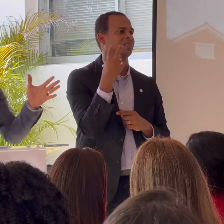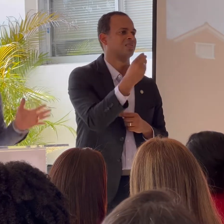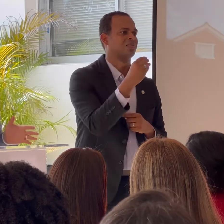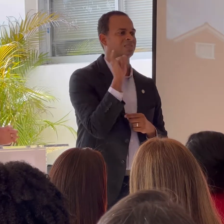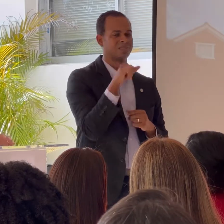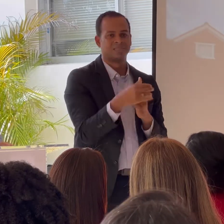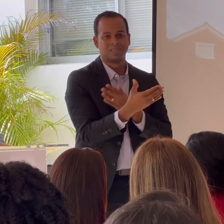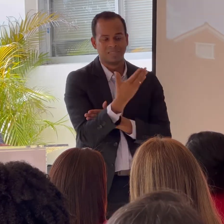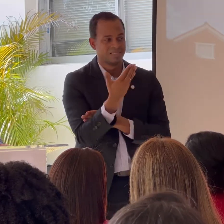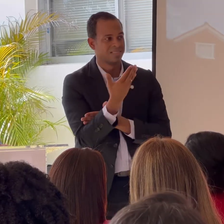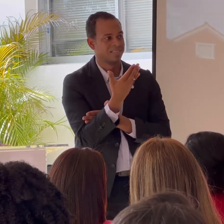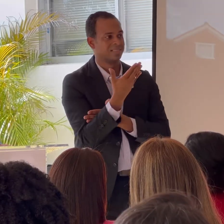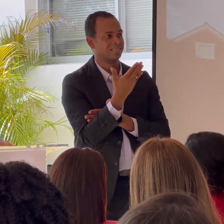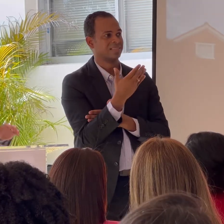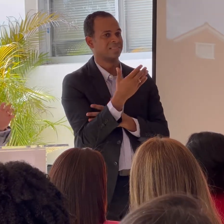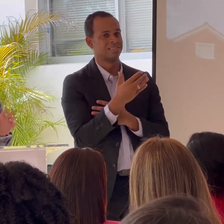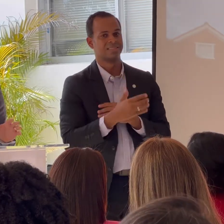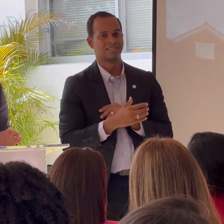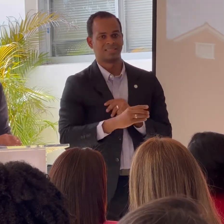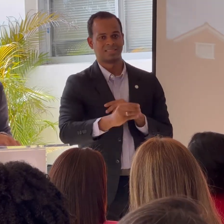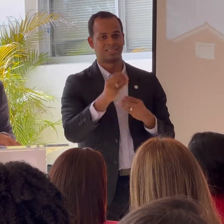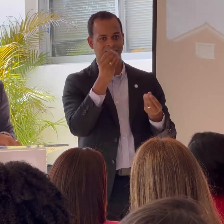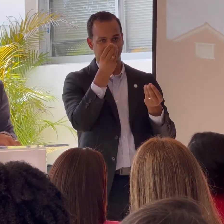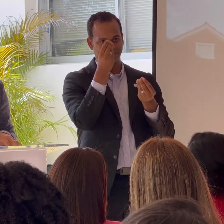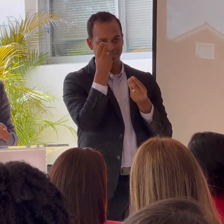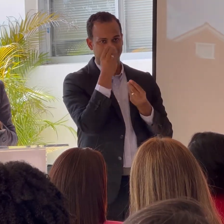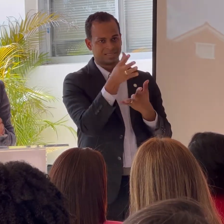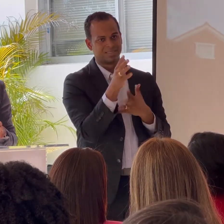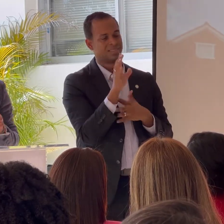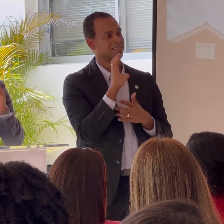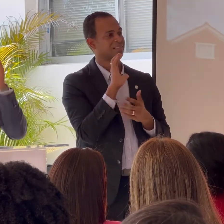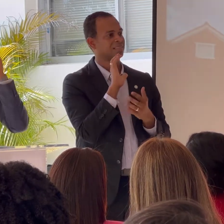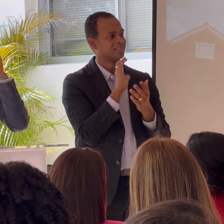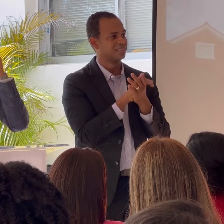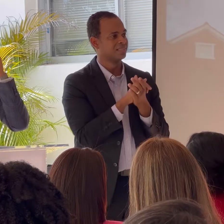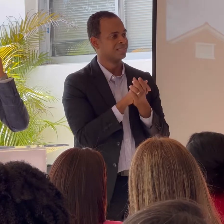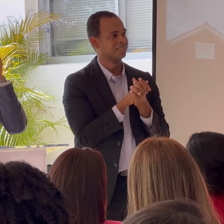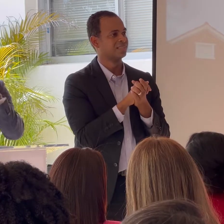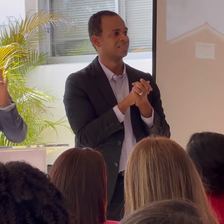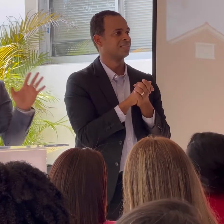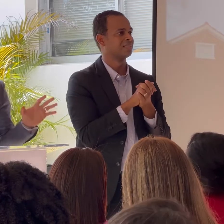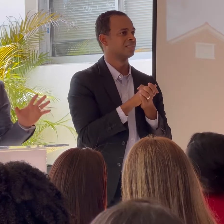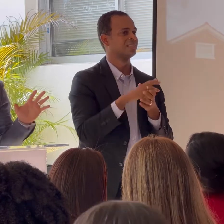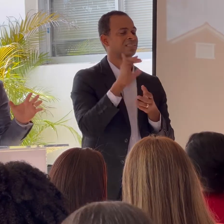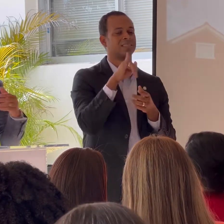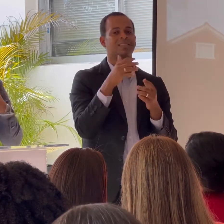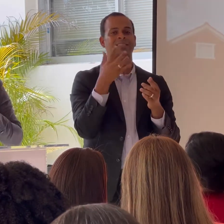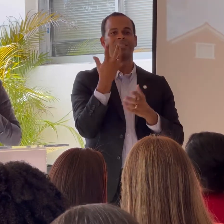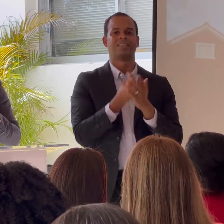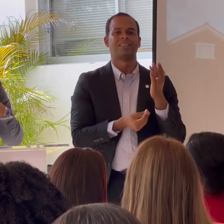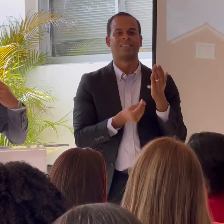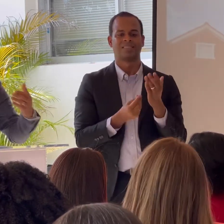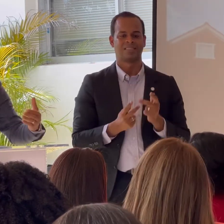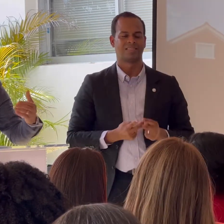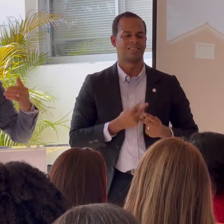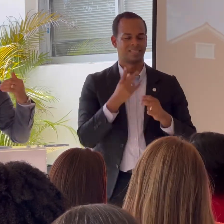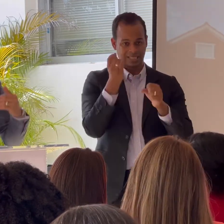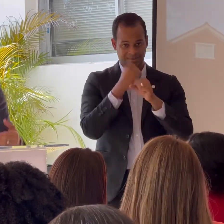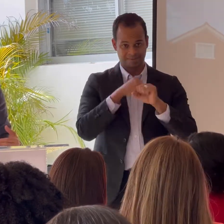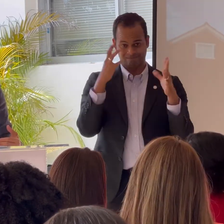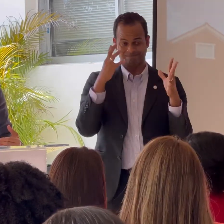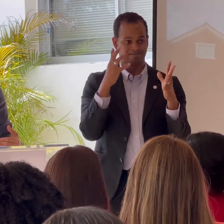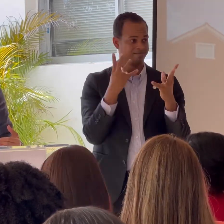esa mañana y le dijo a su esposa que esto se acabó, vida, la ilusión